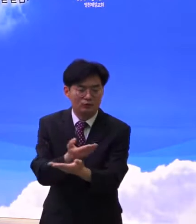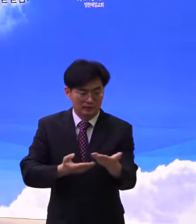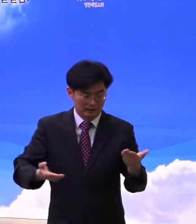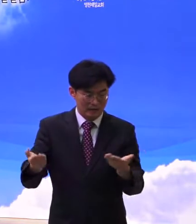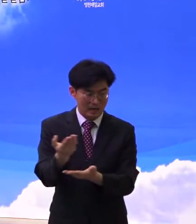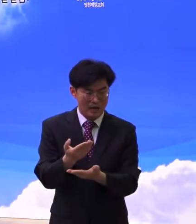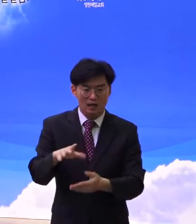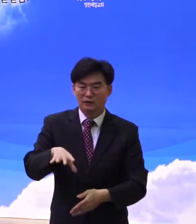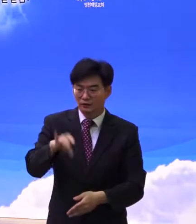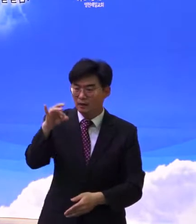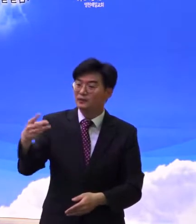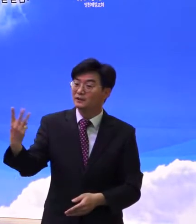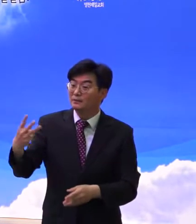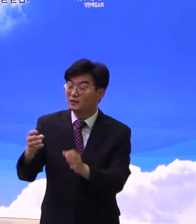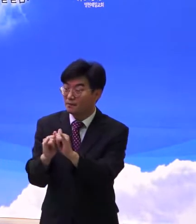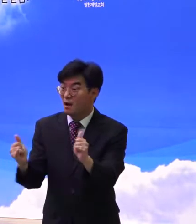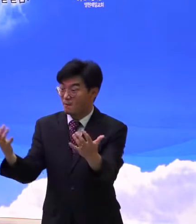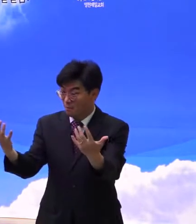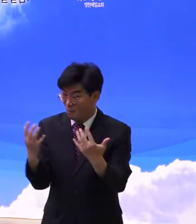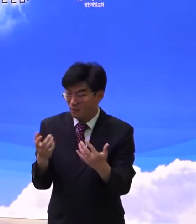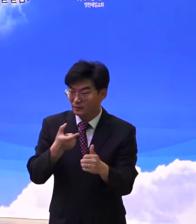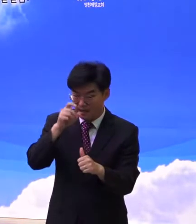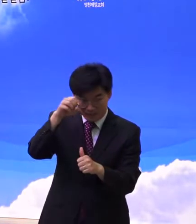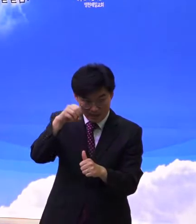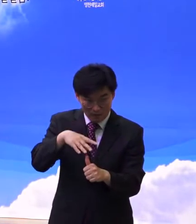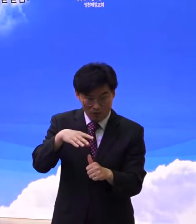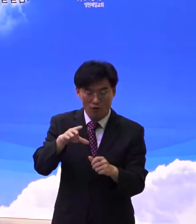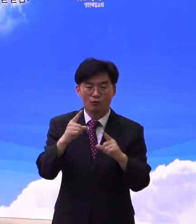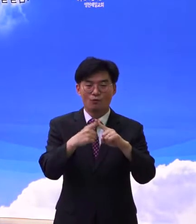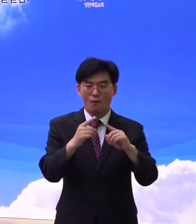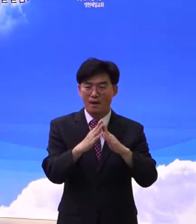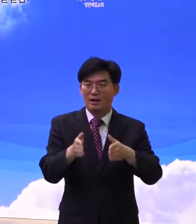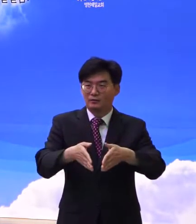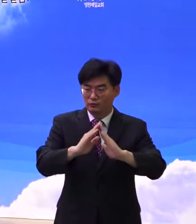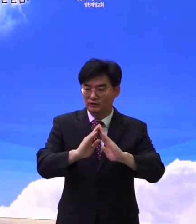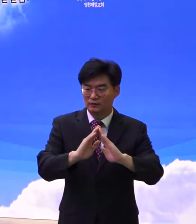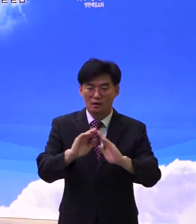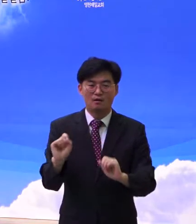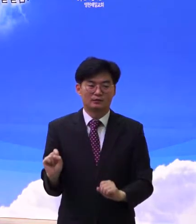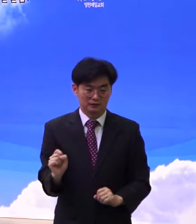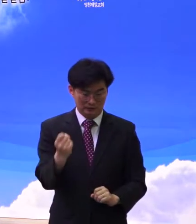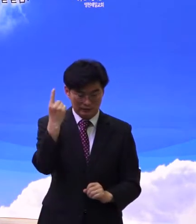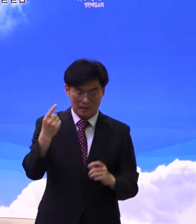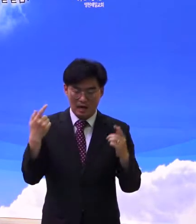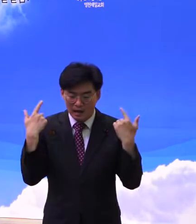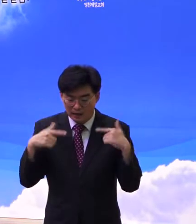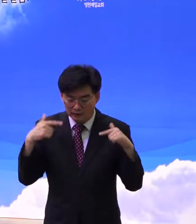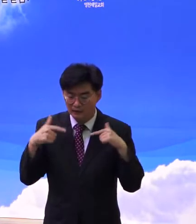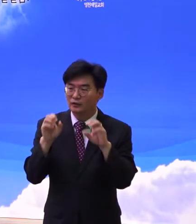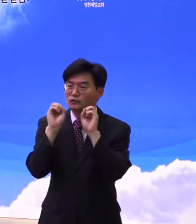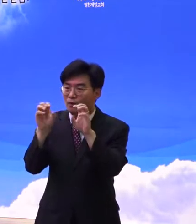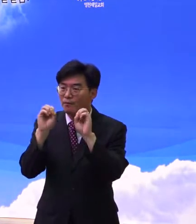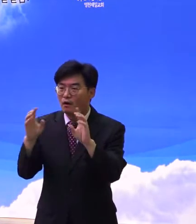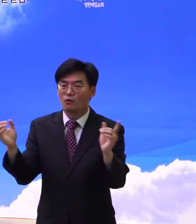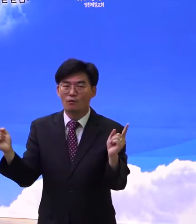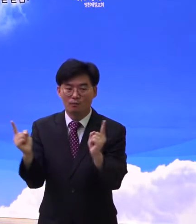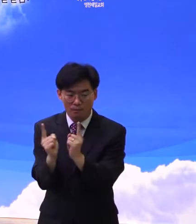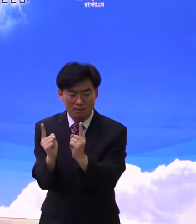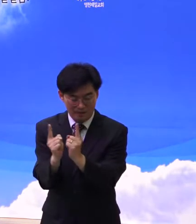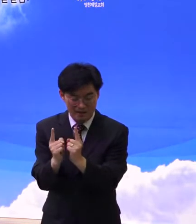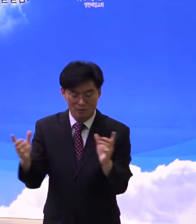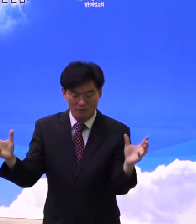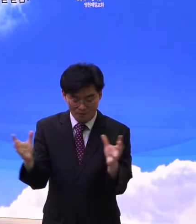역사를 통해서 하나님은 날마다 구원받는 사람들이 더해가게 하셨습니다. 그것이 오늘 2장의 마지막